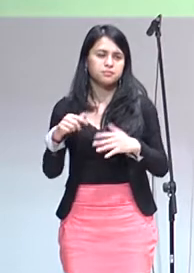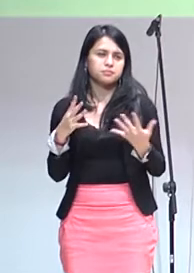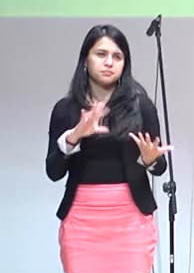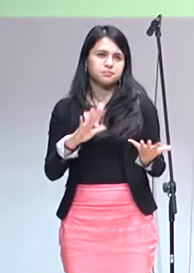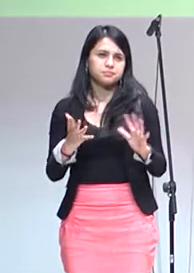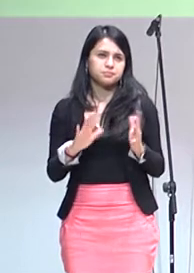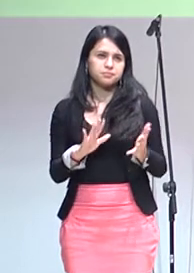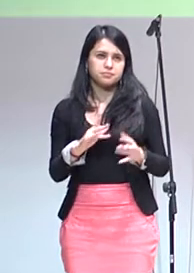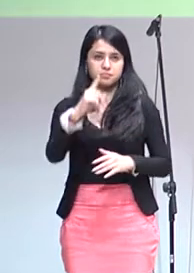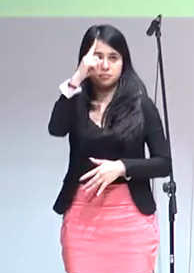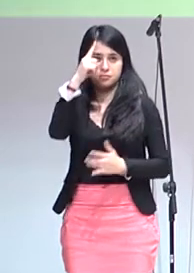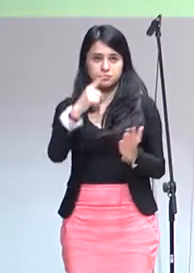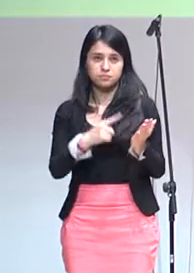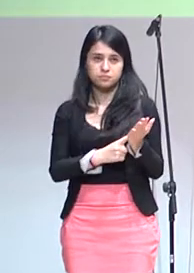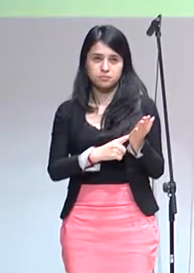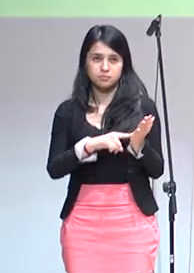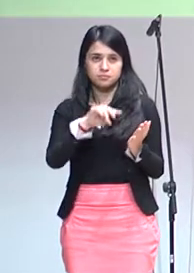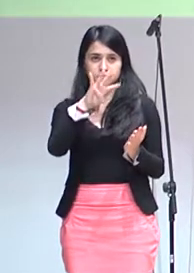unos